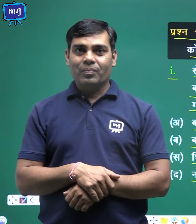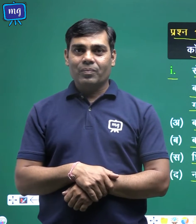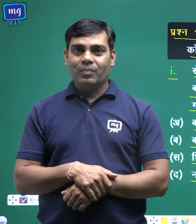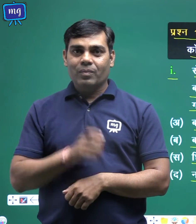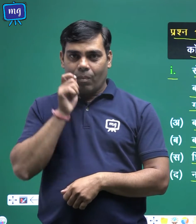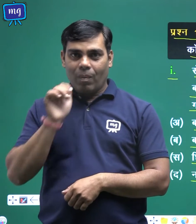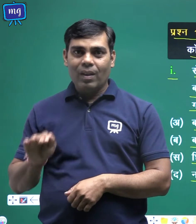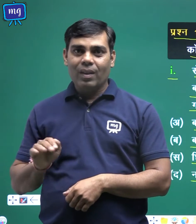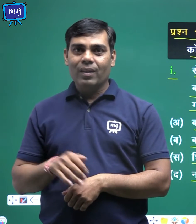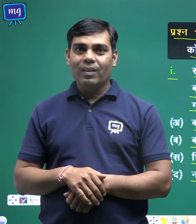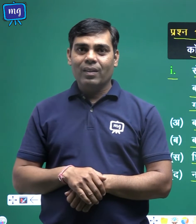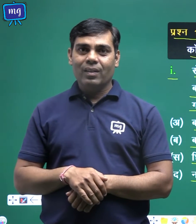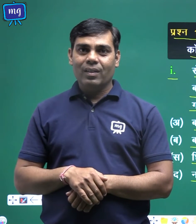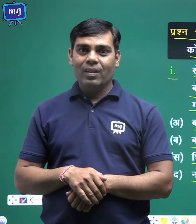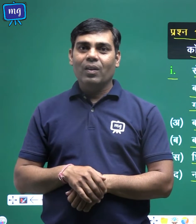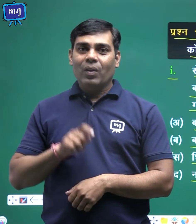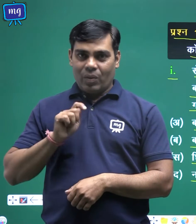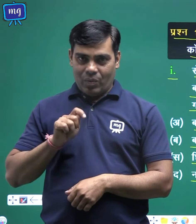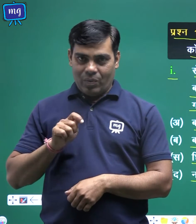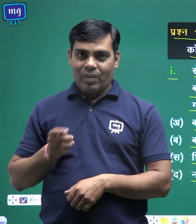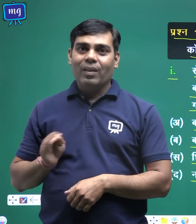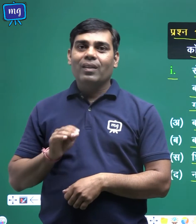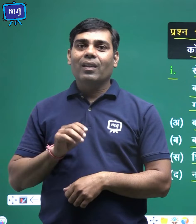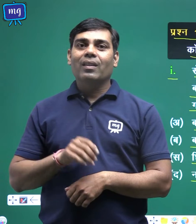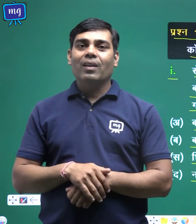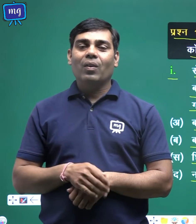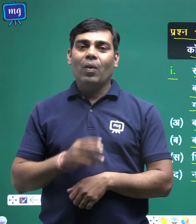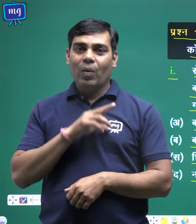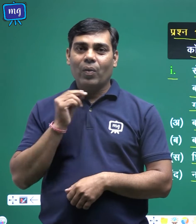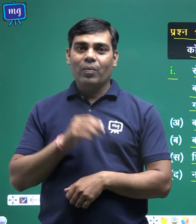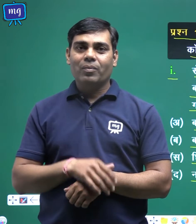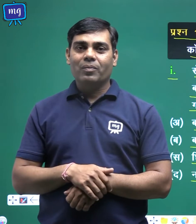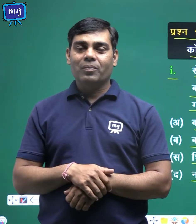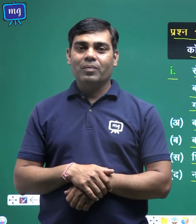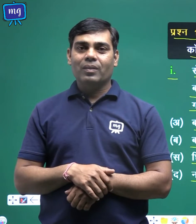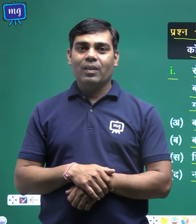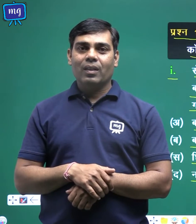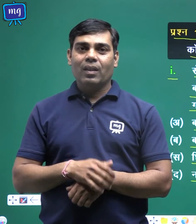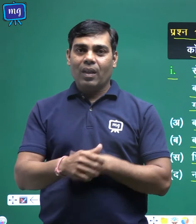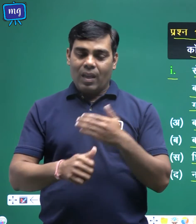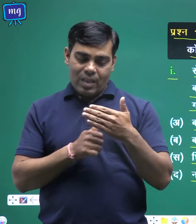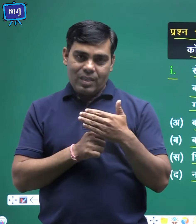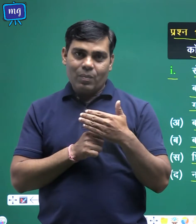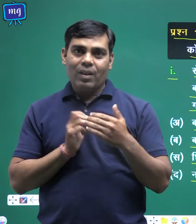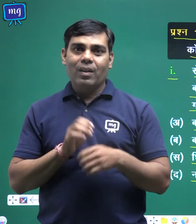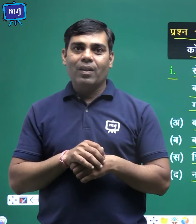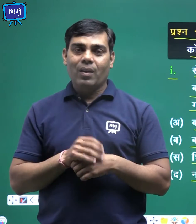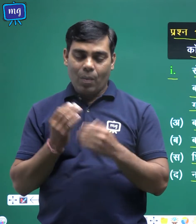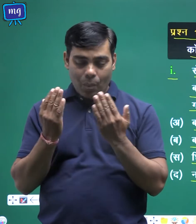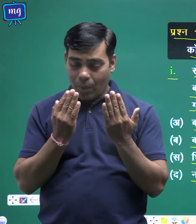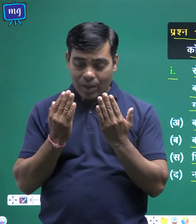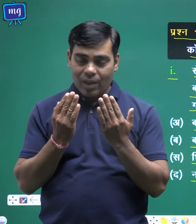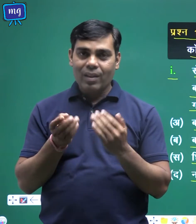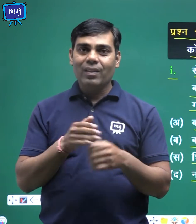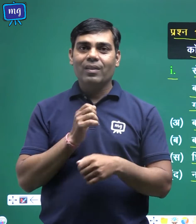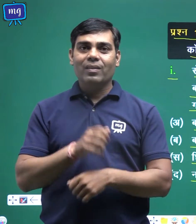बालक नौकरी भी करता था और छिपकर पढ़ भी रहा